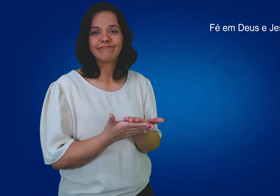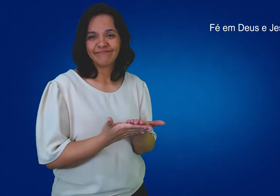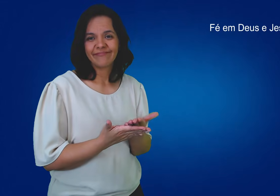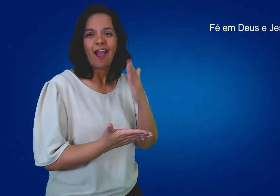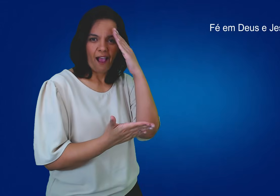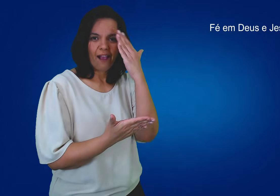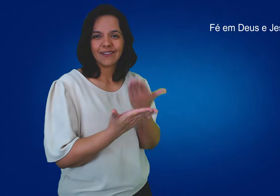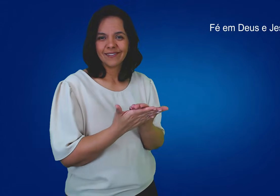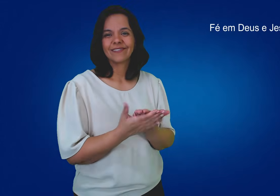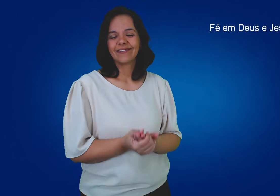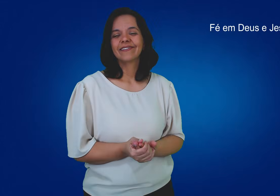Esse é o sinal.